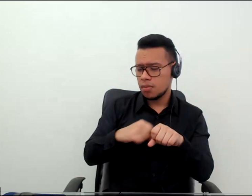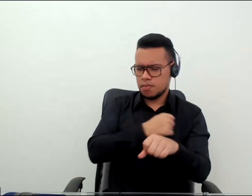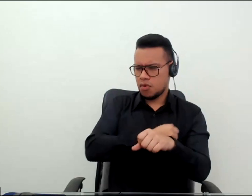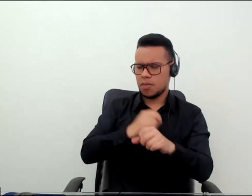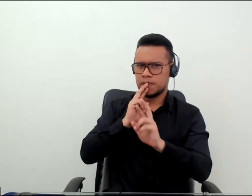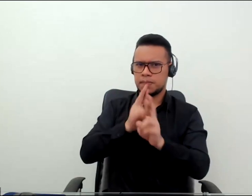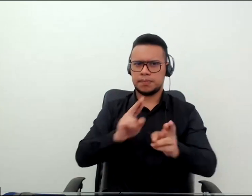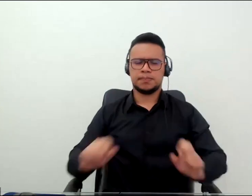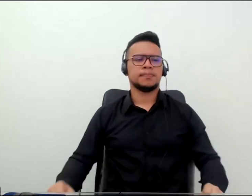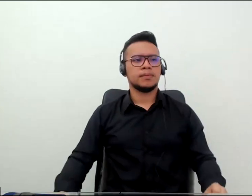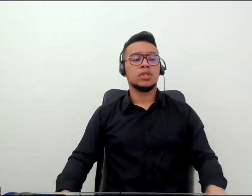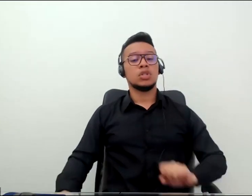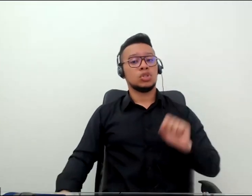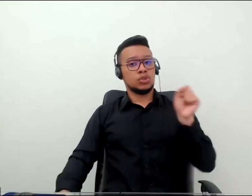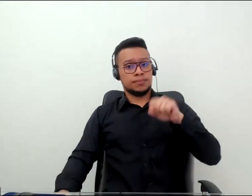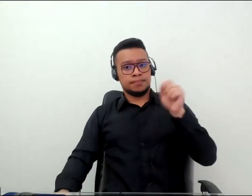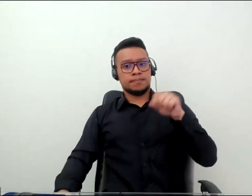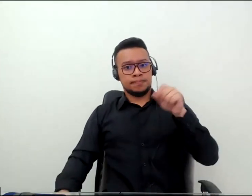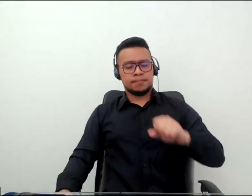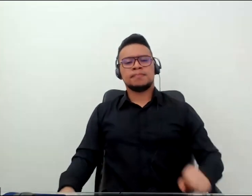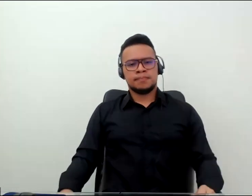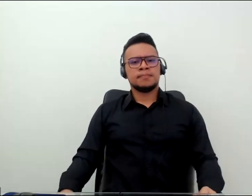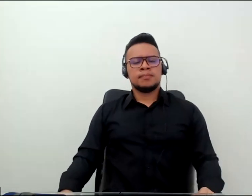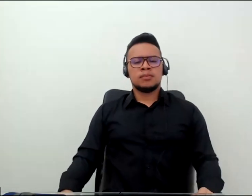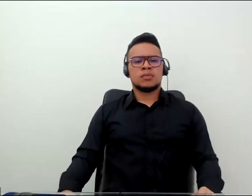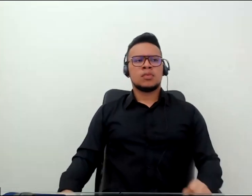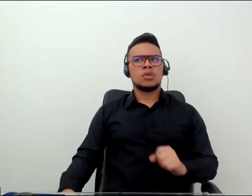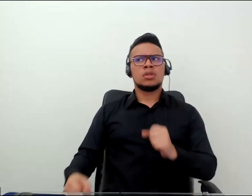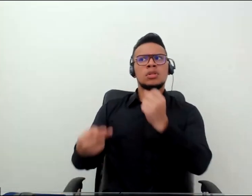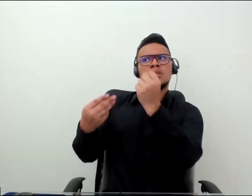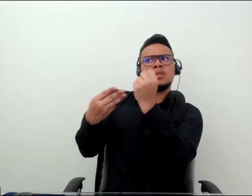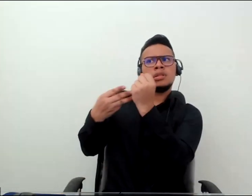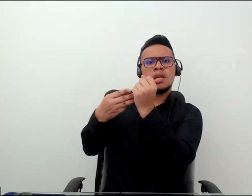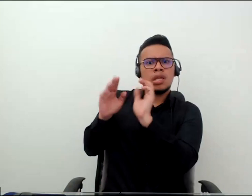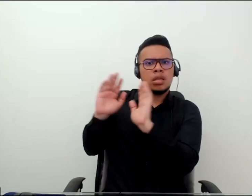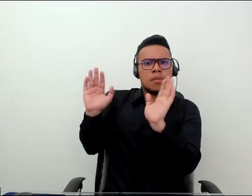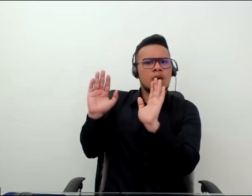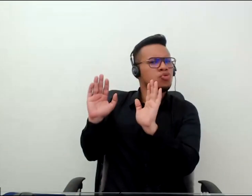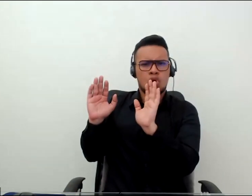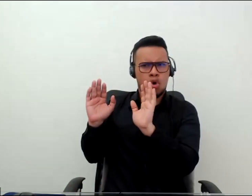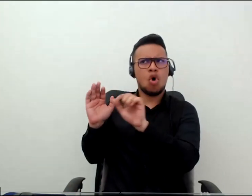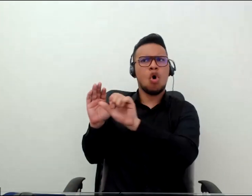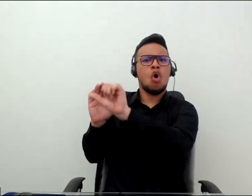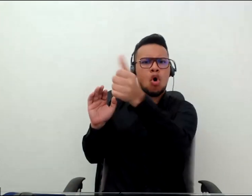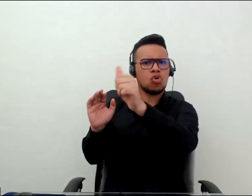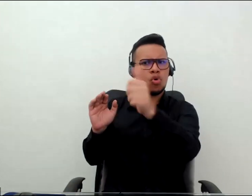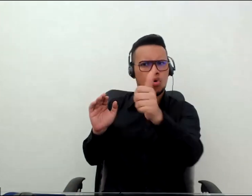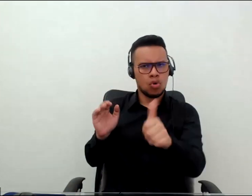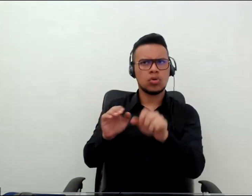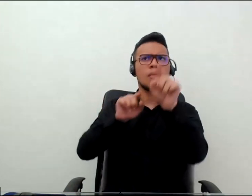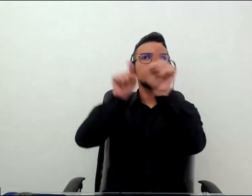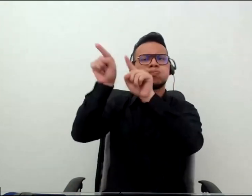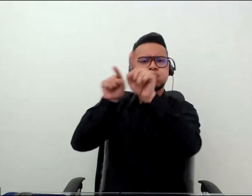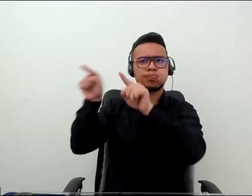sí señor no solamente del sena todos los títulos técnicos o tecnólogos pueden